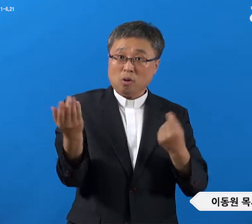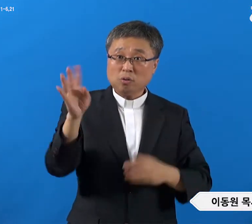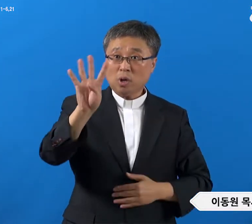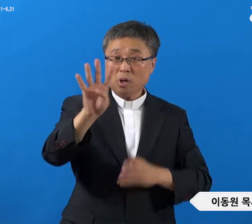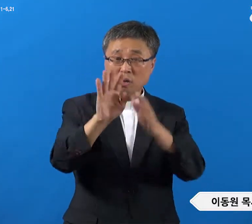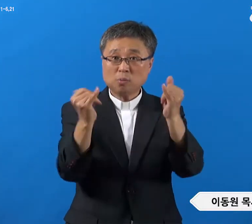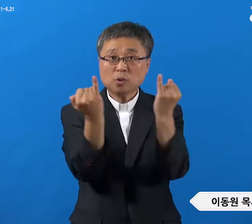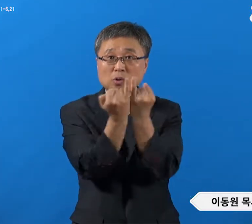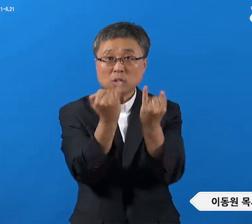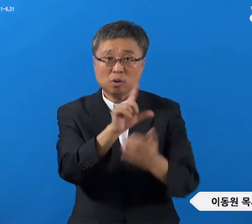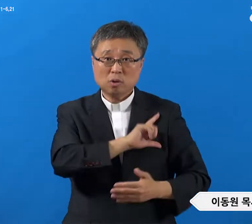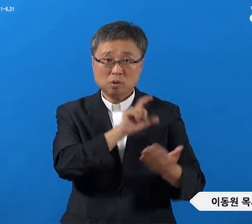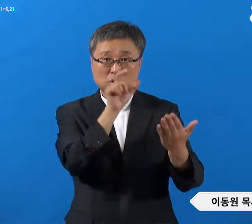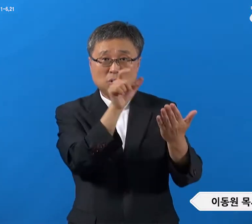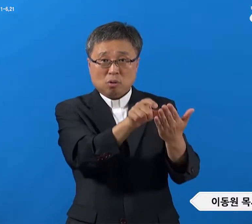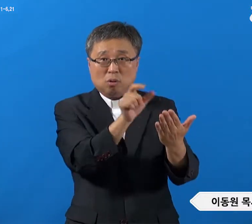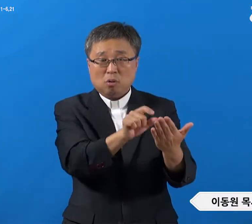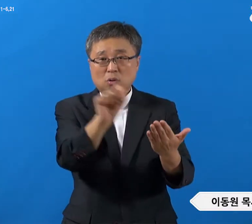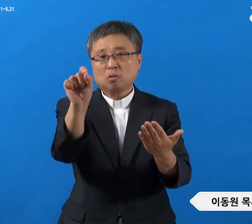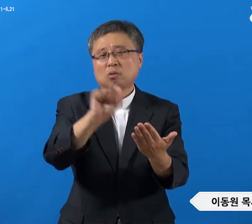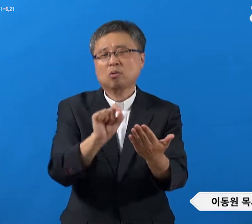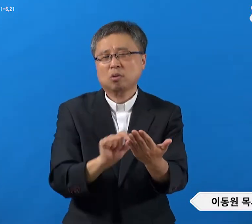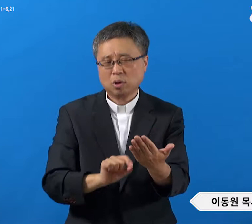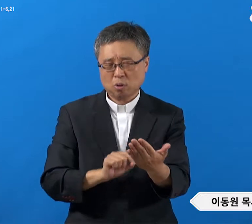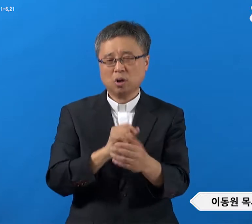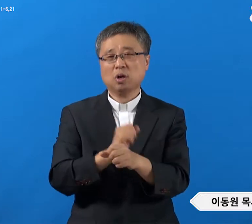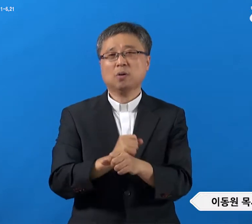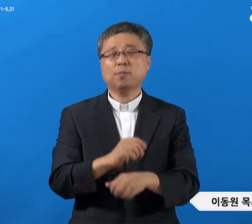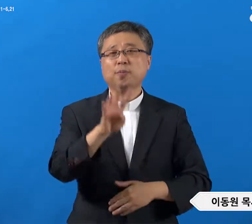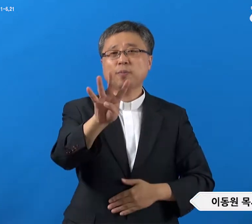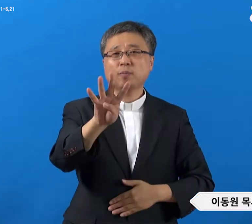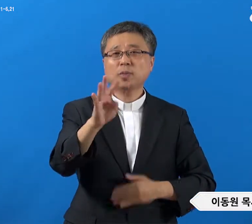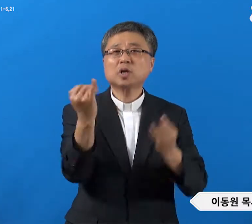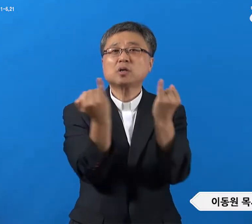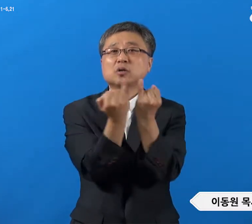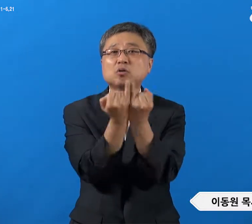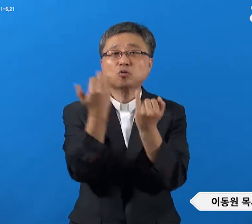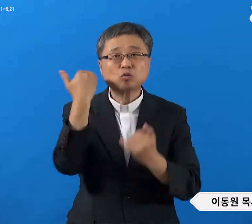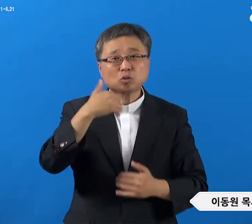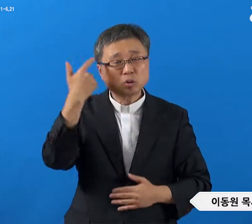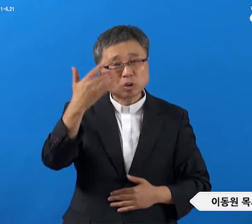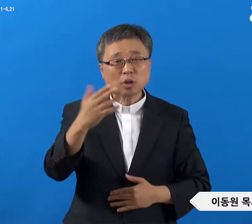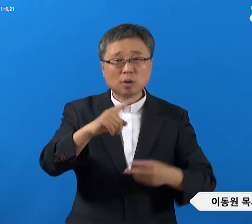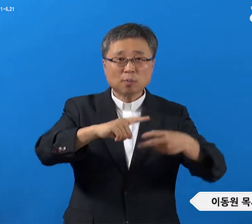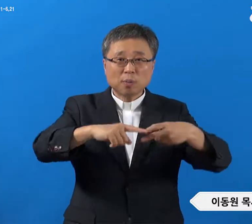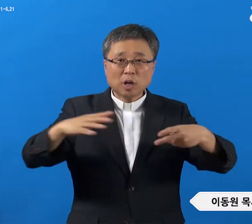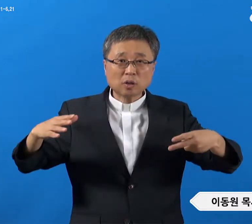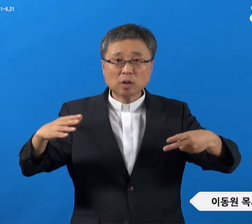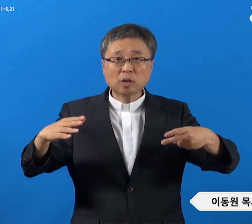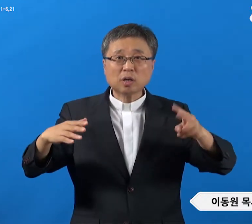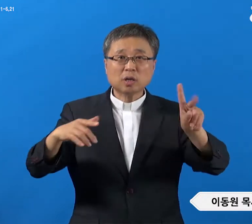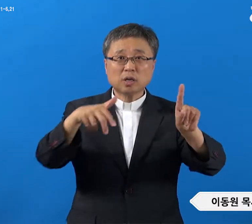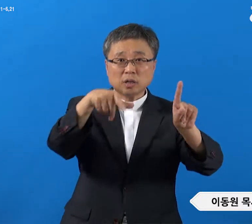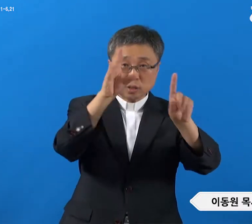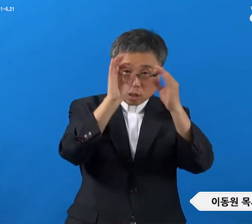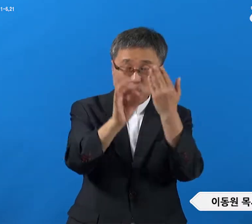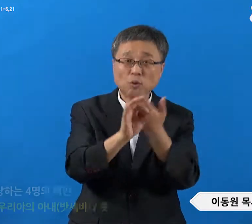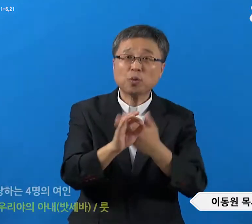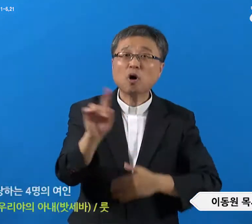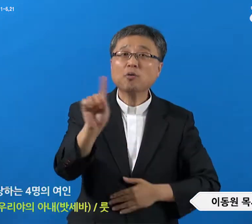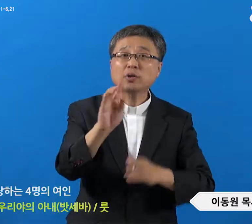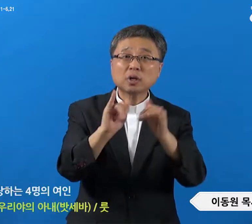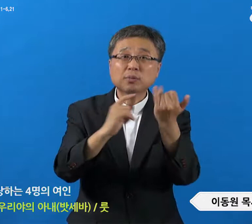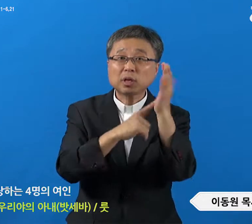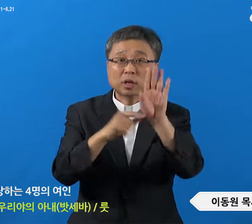패러다임을 깨고 4명의 여성들의 이름을 기록합니다. 이 4명의 여성들이 누구였습니까? 마태복음 1장 읽었던 본문에 보면 어떤